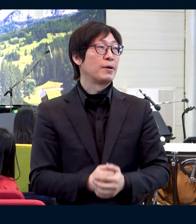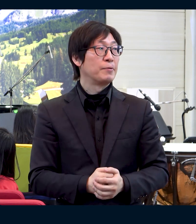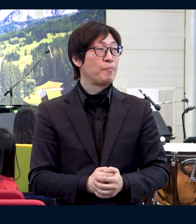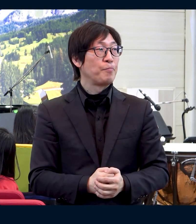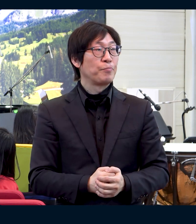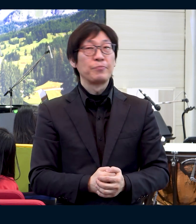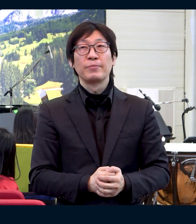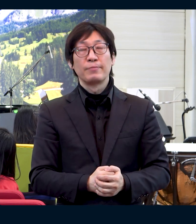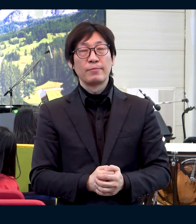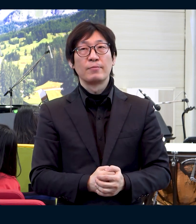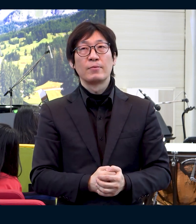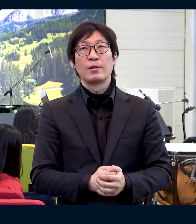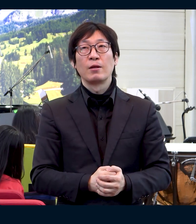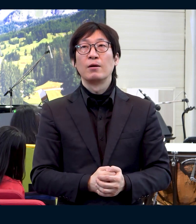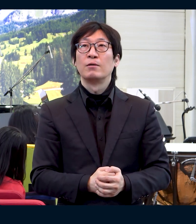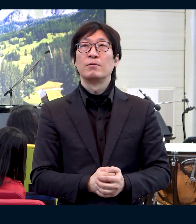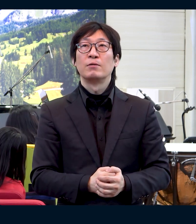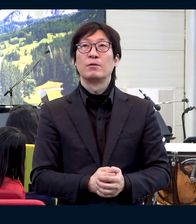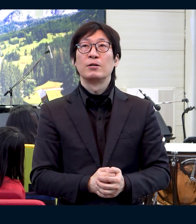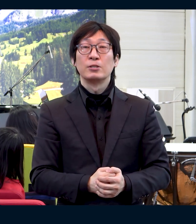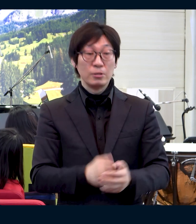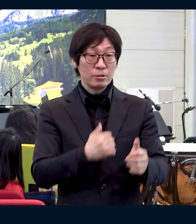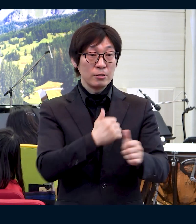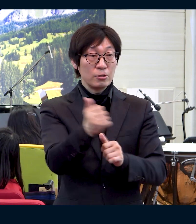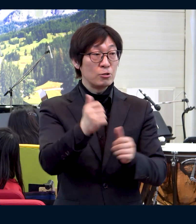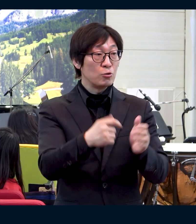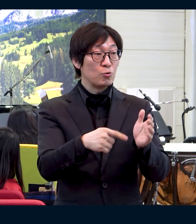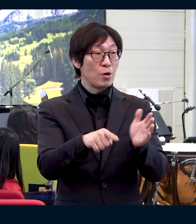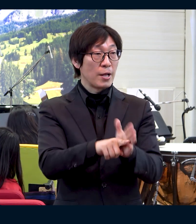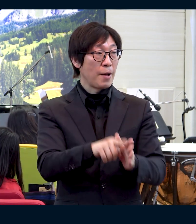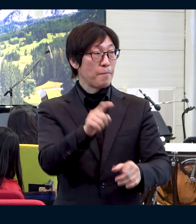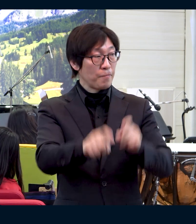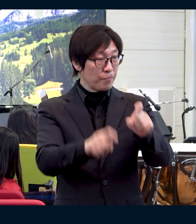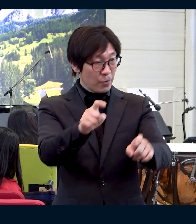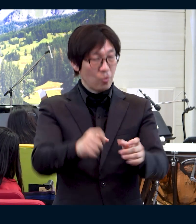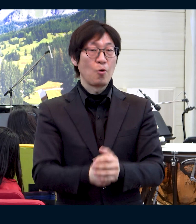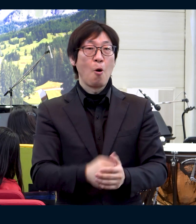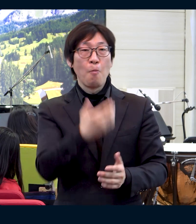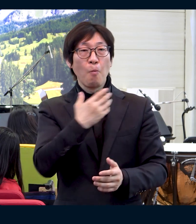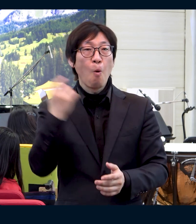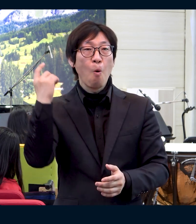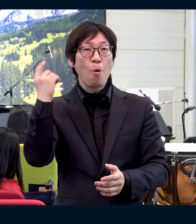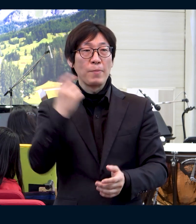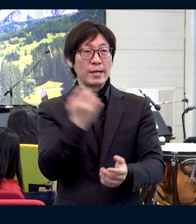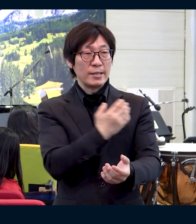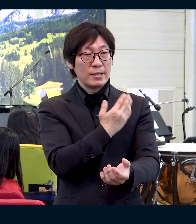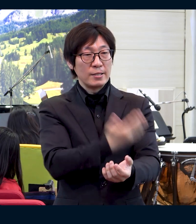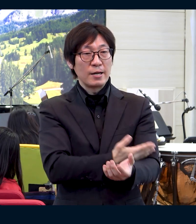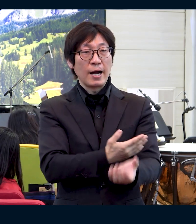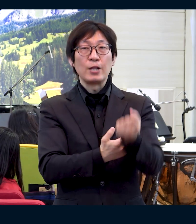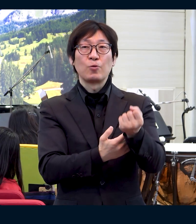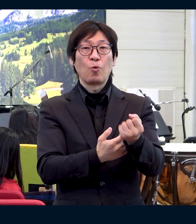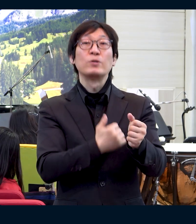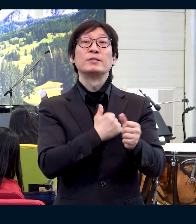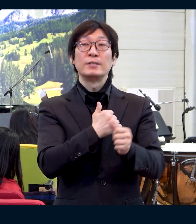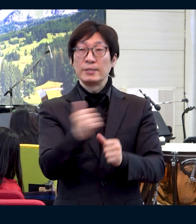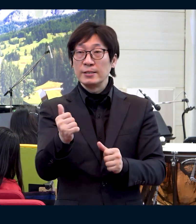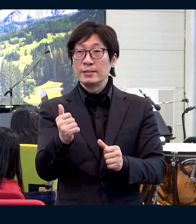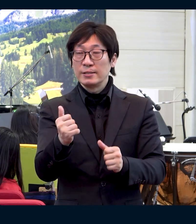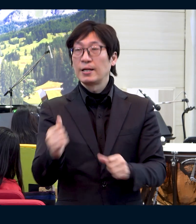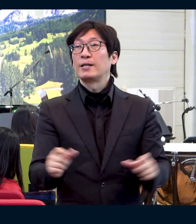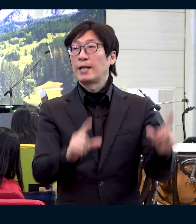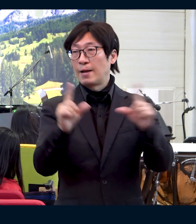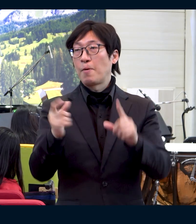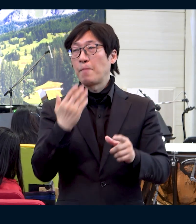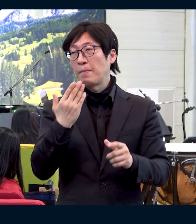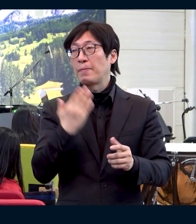바로 우리가 누리게 될 승리를 향하여 한 발짝 가까워지는 것이고요, 그 복음의 능력으로 승리하는 삶을